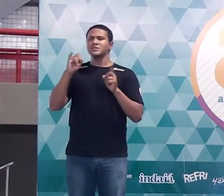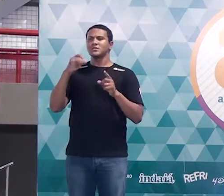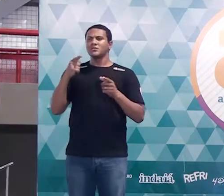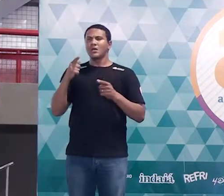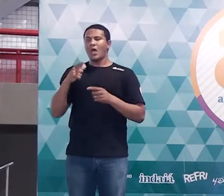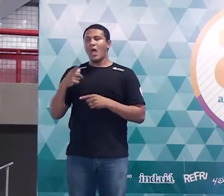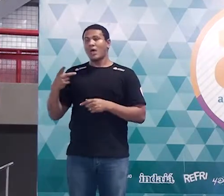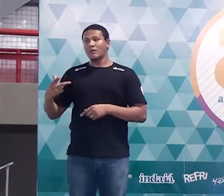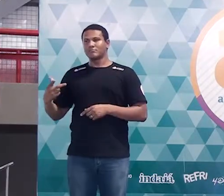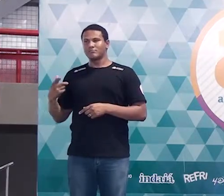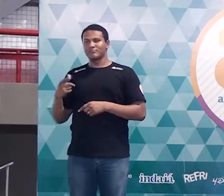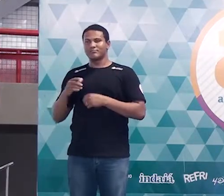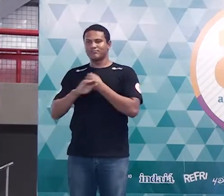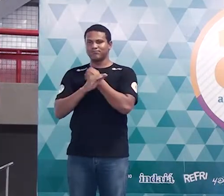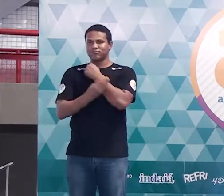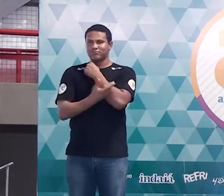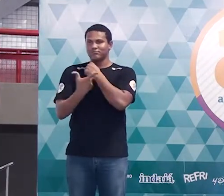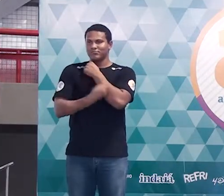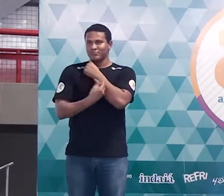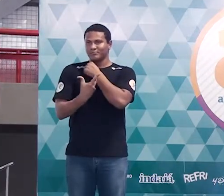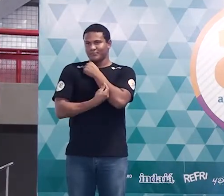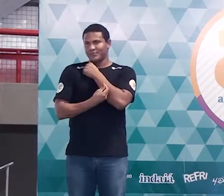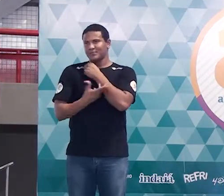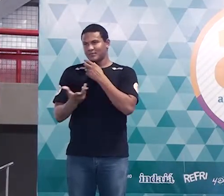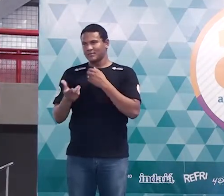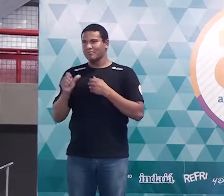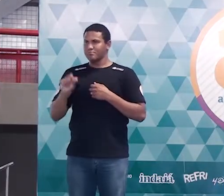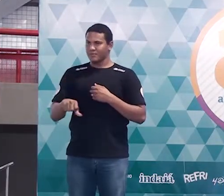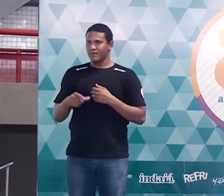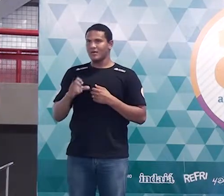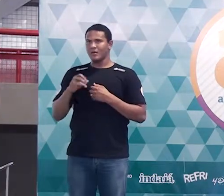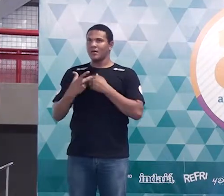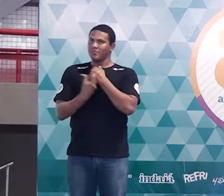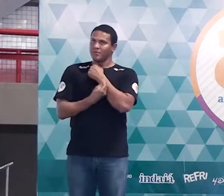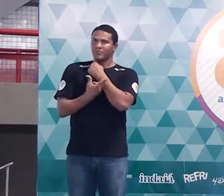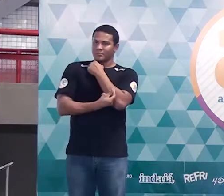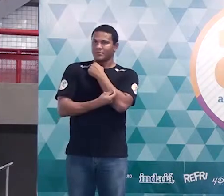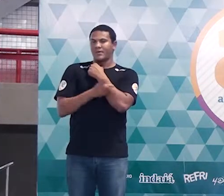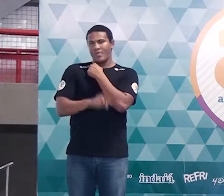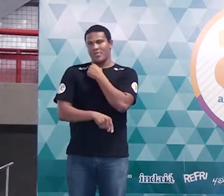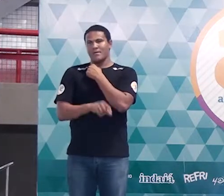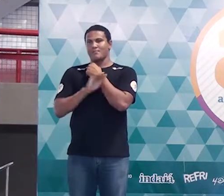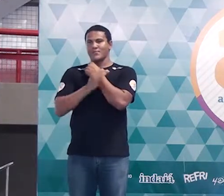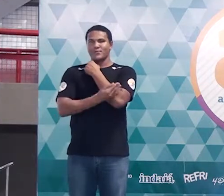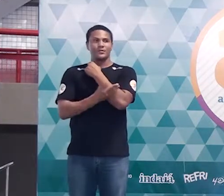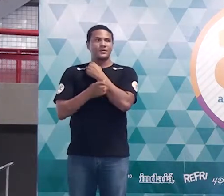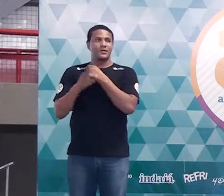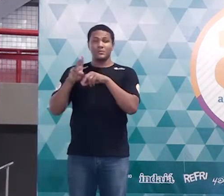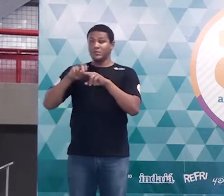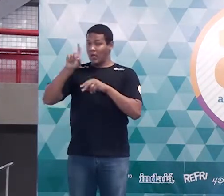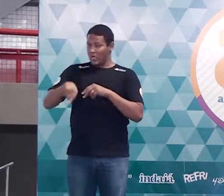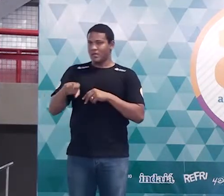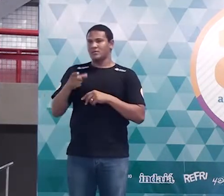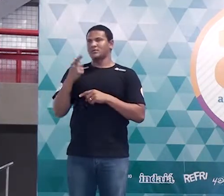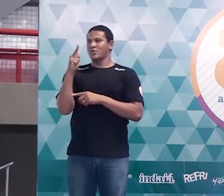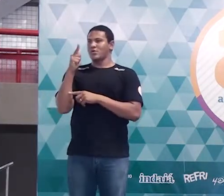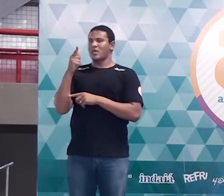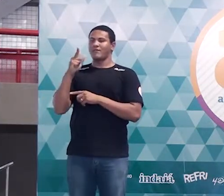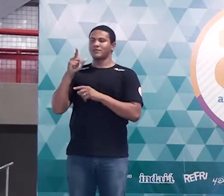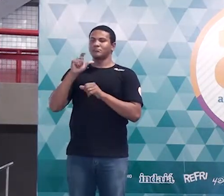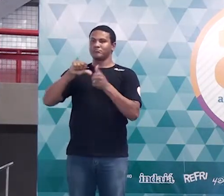na bunda, né? 2 injeções na bunda, um antibiótico, um anti-inflamatório. Isso é variedade geográfica, tá